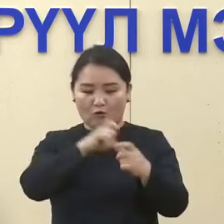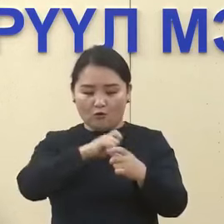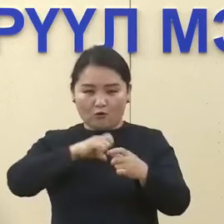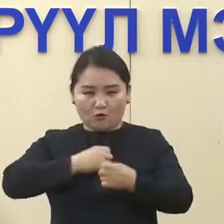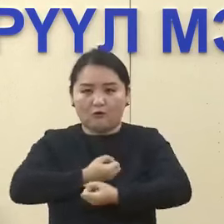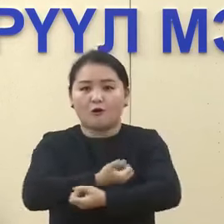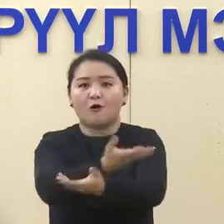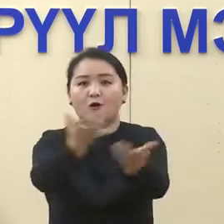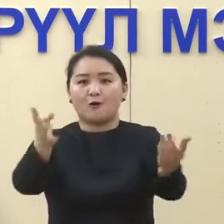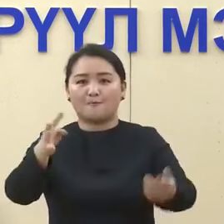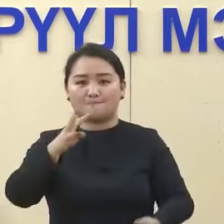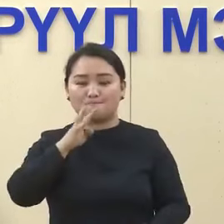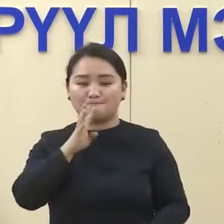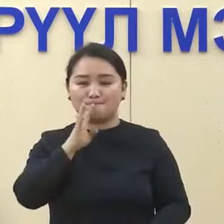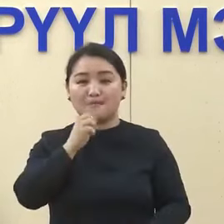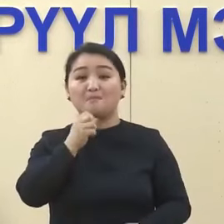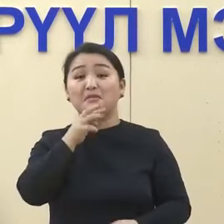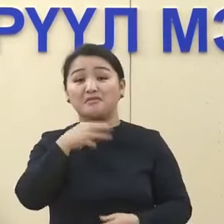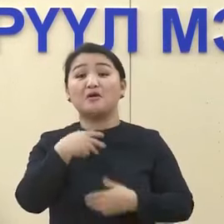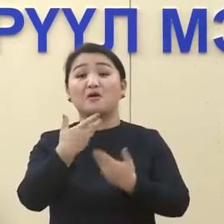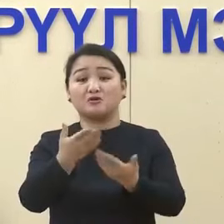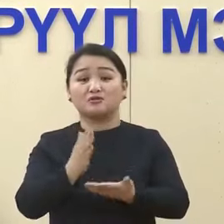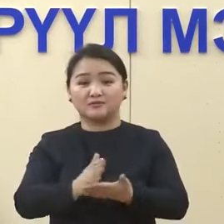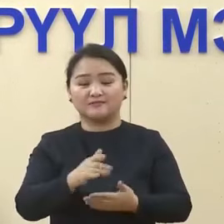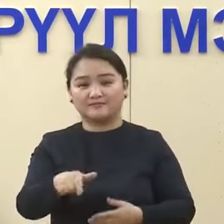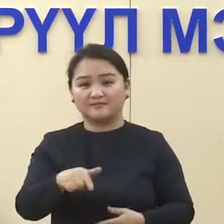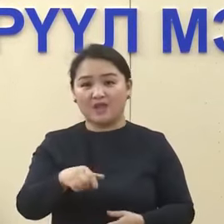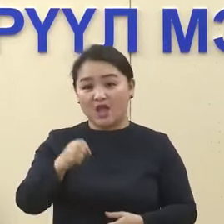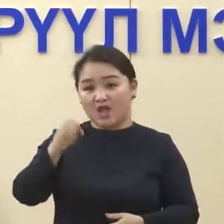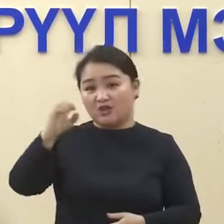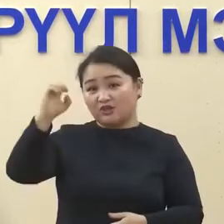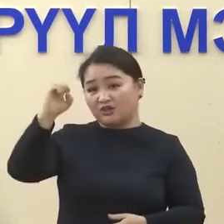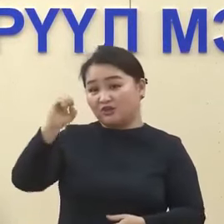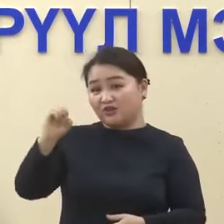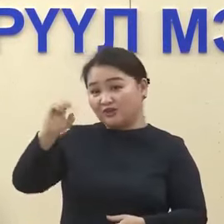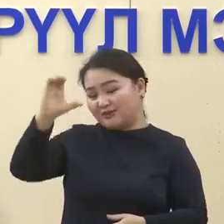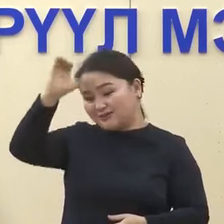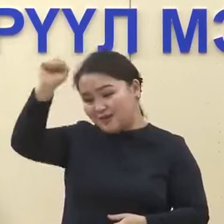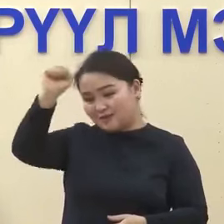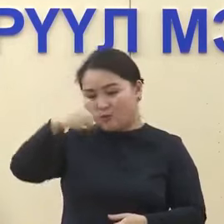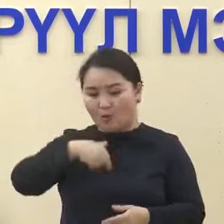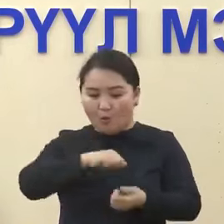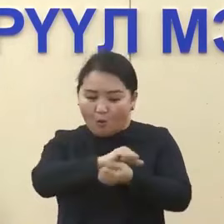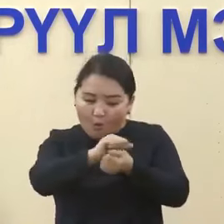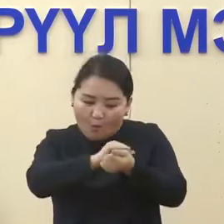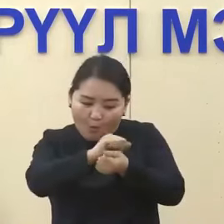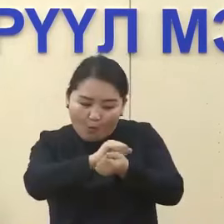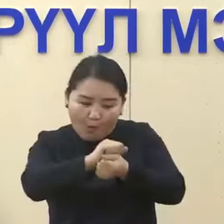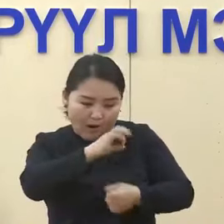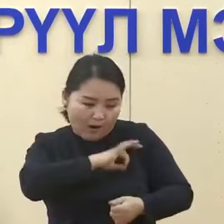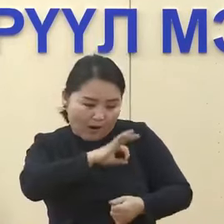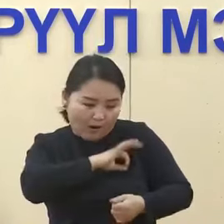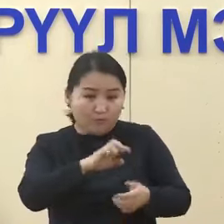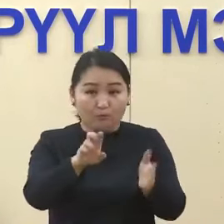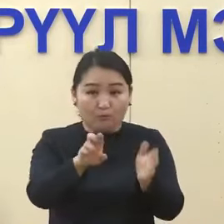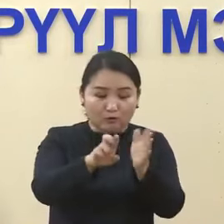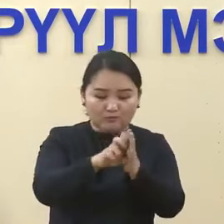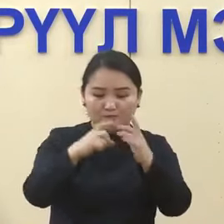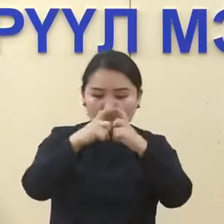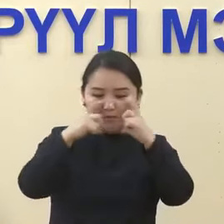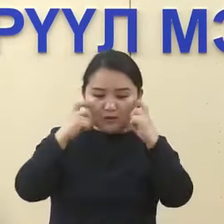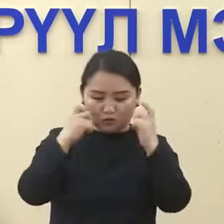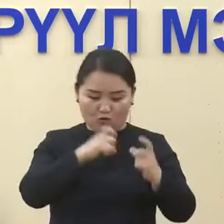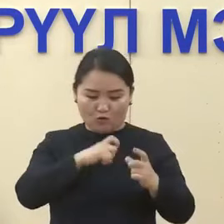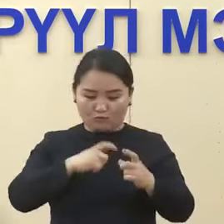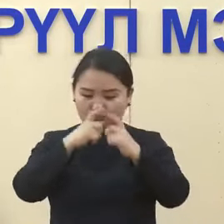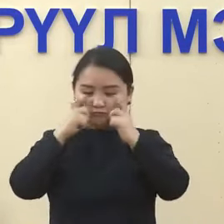өөрийн биеэр мэдгдсэн байна. Энэ мэдгдлийг хийх үеэрээ ерөнхий сайд Абэ мөн угааж хэрэглэдэг маск өөрөө зүсэн байсан.